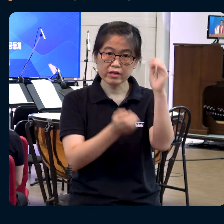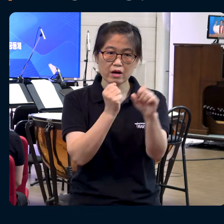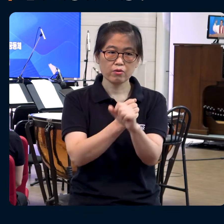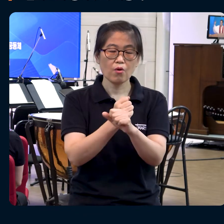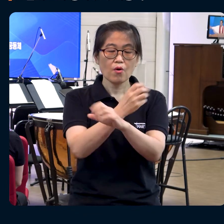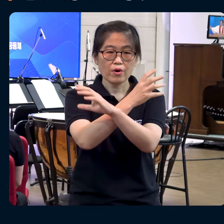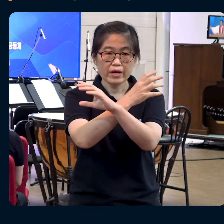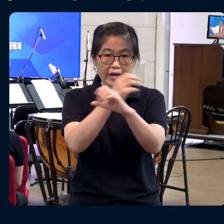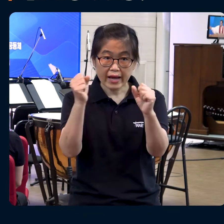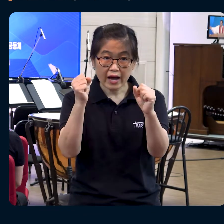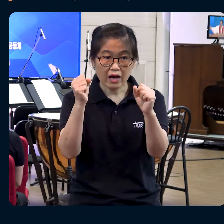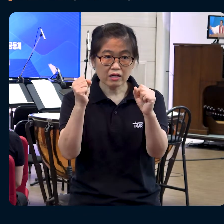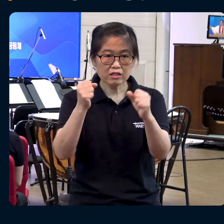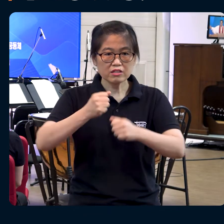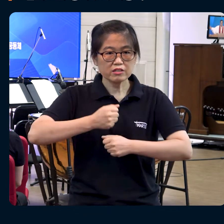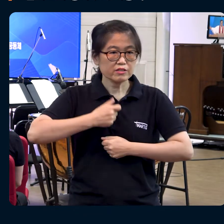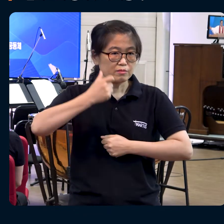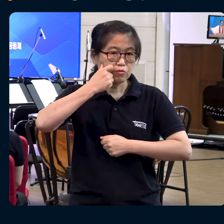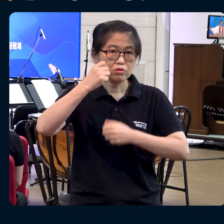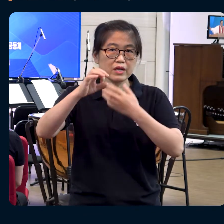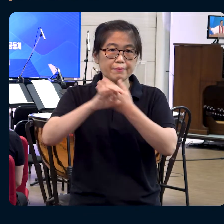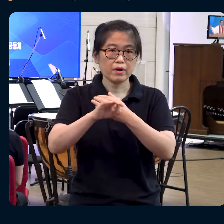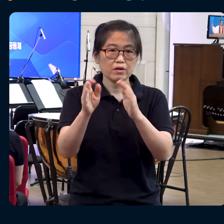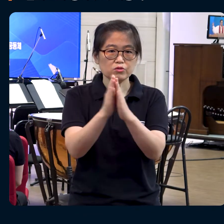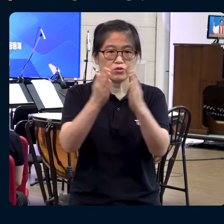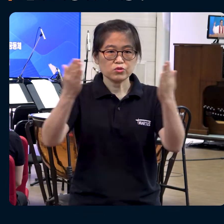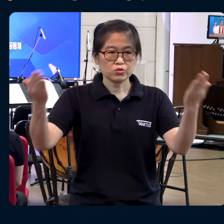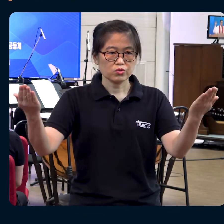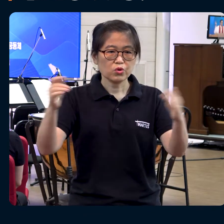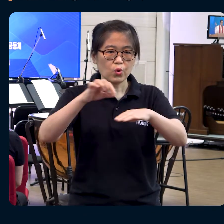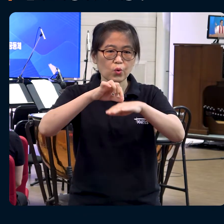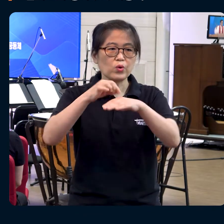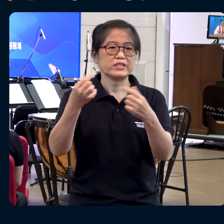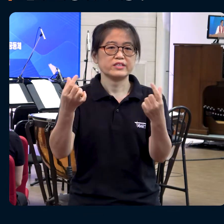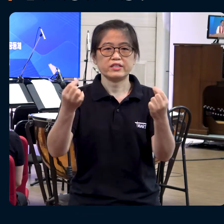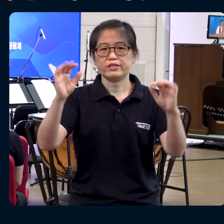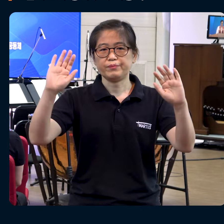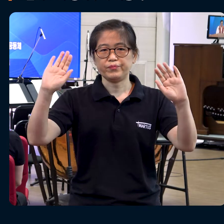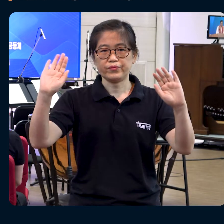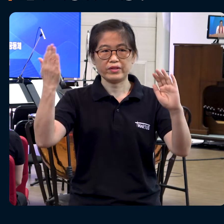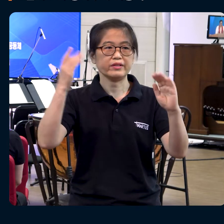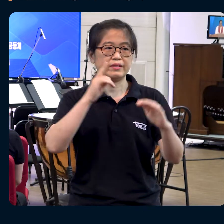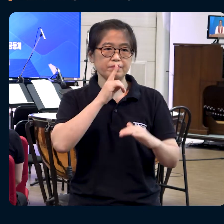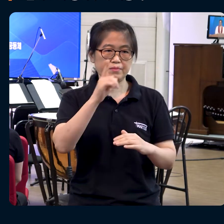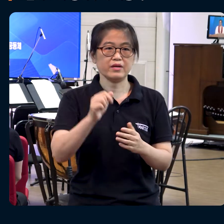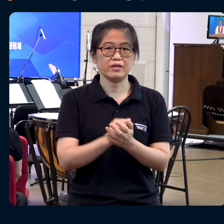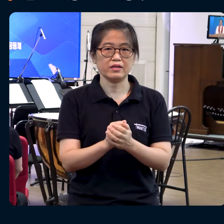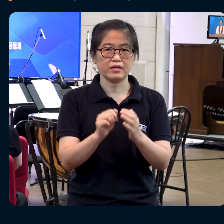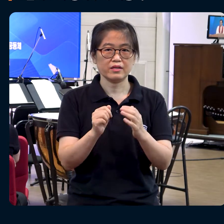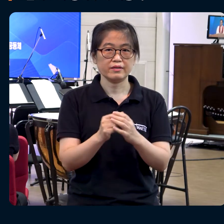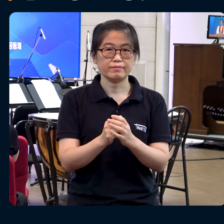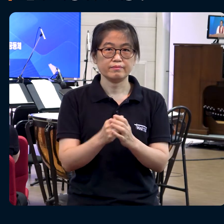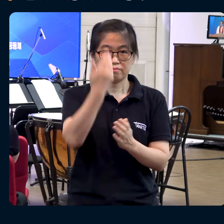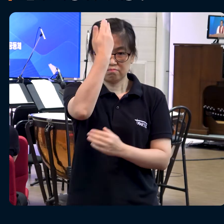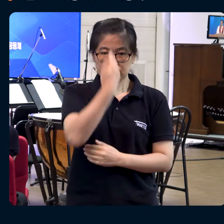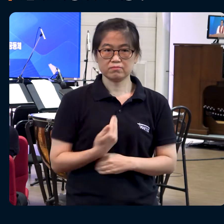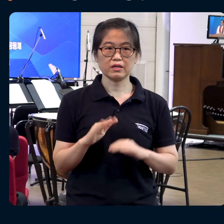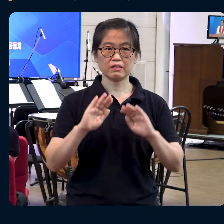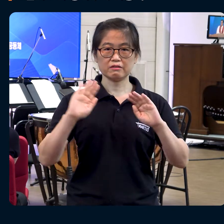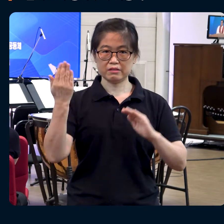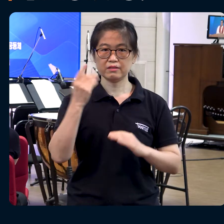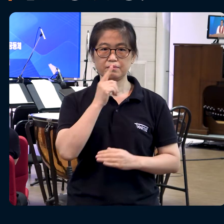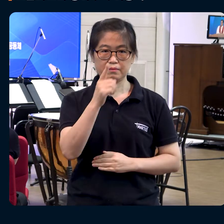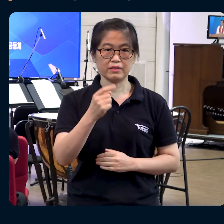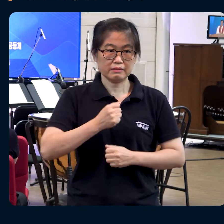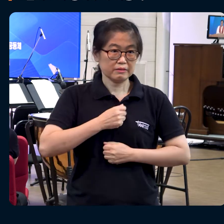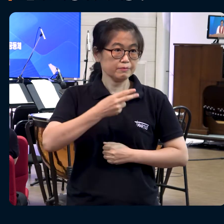계약을 지키지 않으면 이 쪼갠 고기처럼 될 것이다 라는 저주를 얘기하는 거예요. 그게 바로 그 당시의